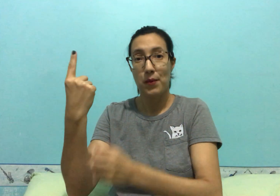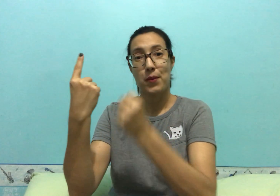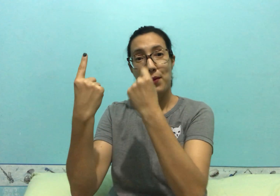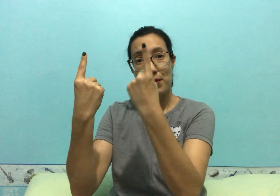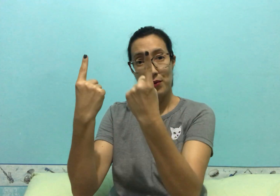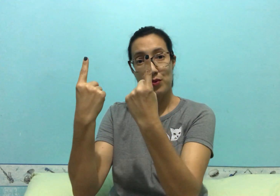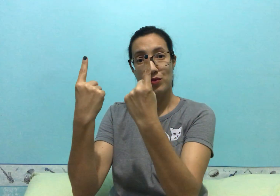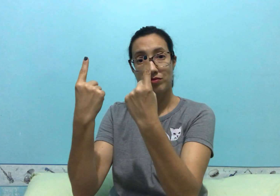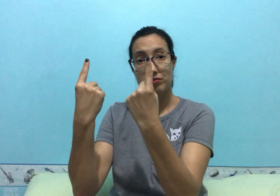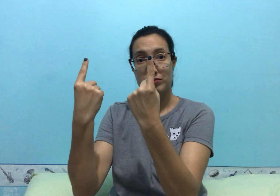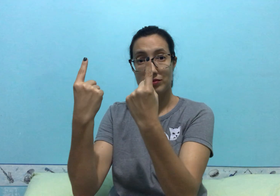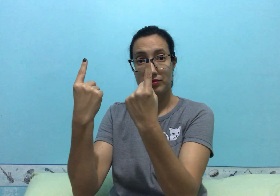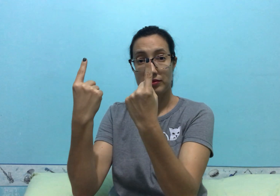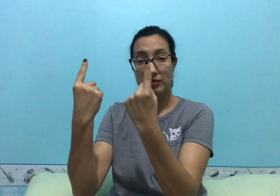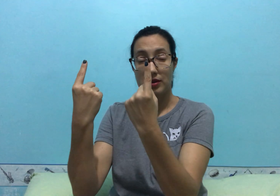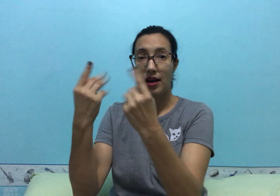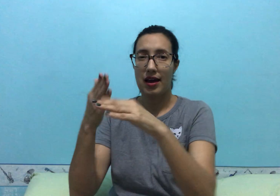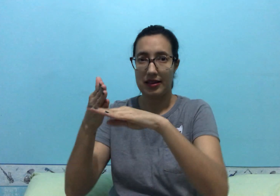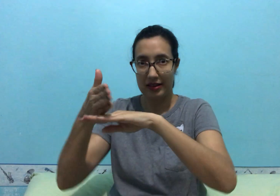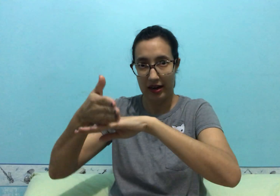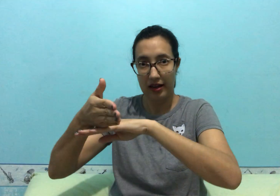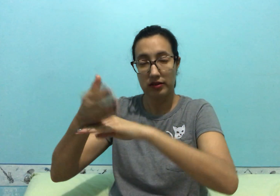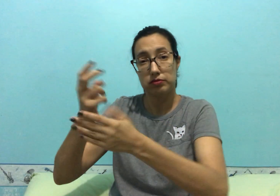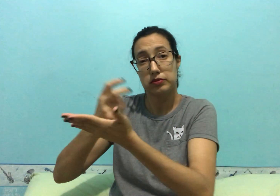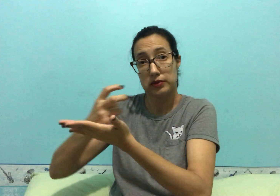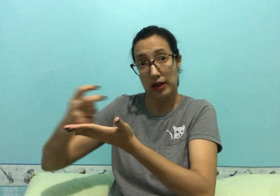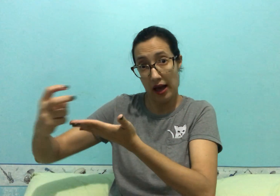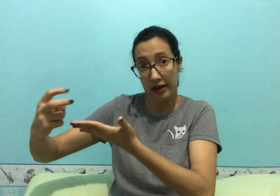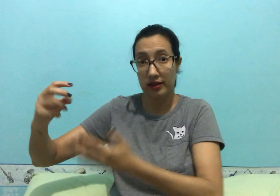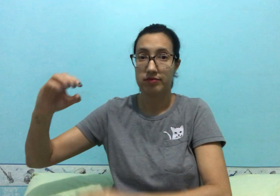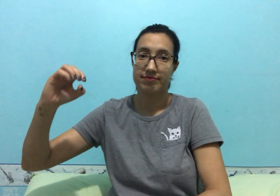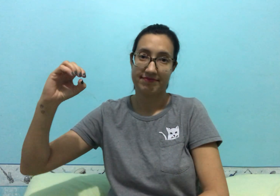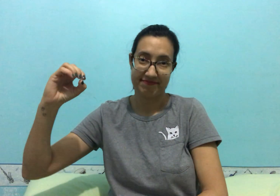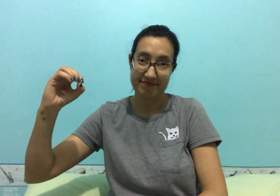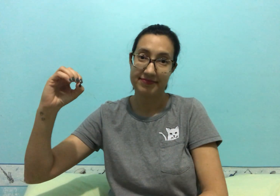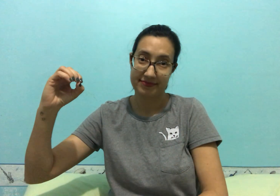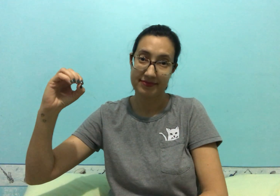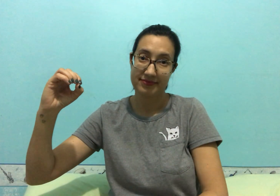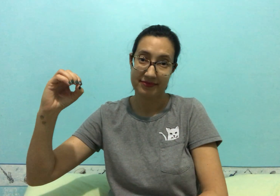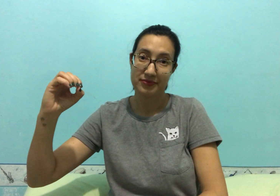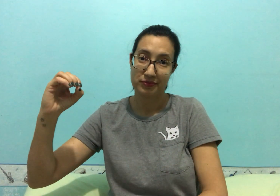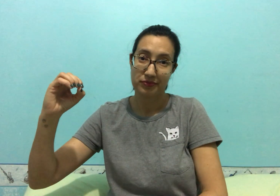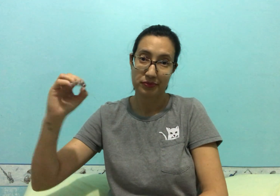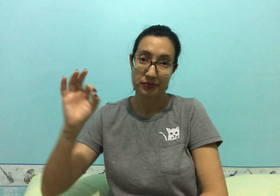toda a situação em que nós tivermos 2 1 na saída, a saída vai ser 0. Em todas vai ser 1. Certo?